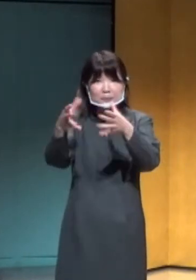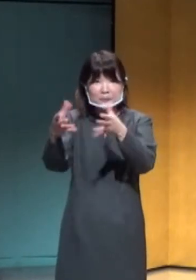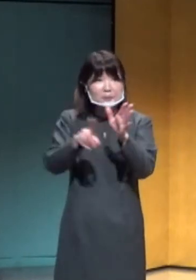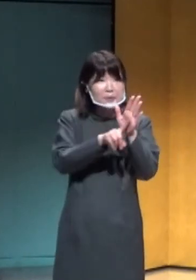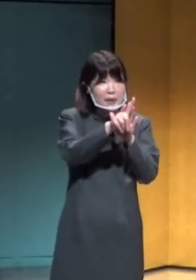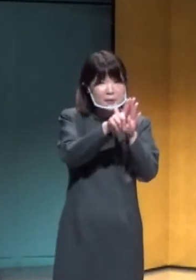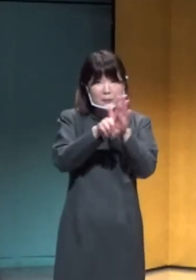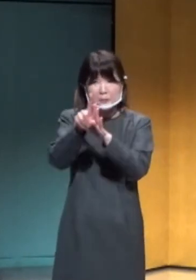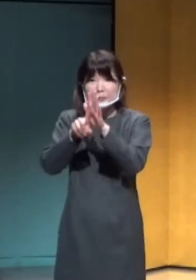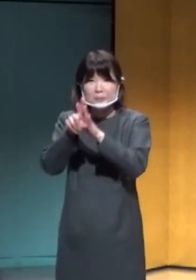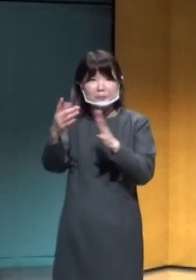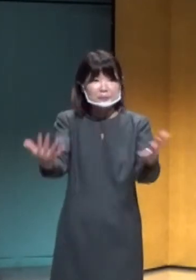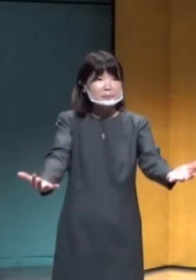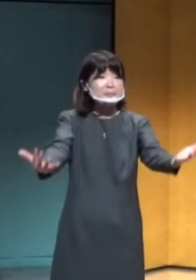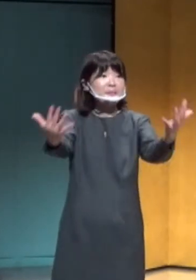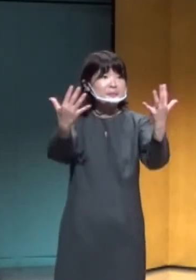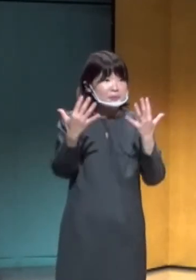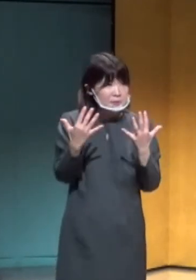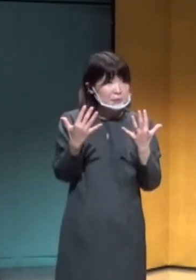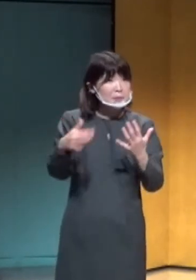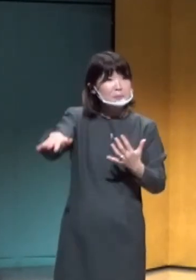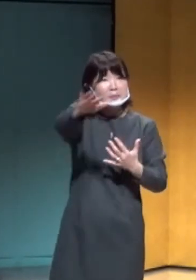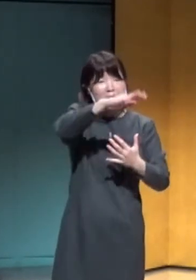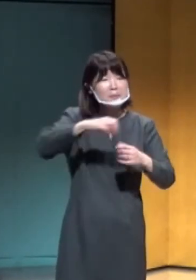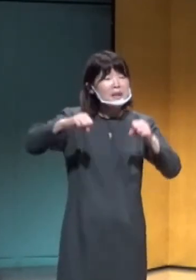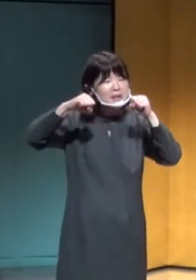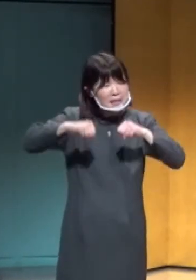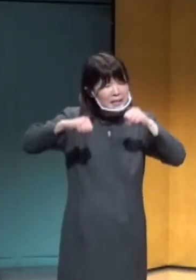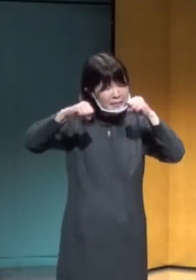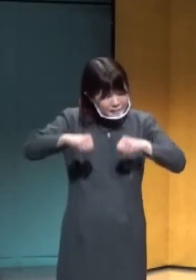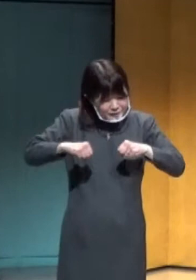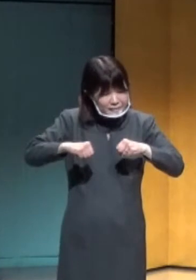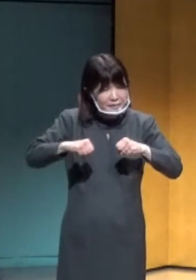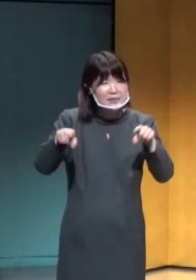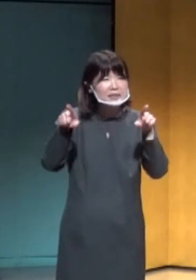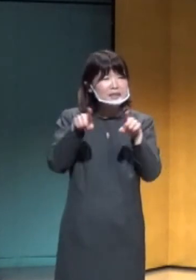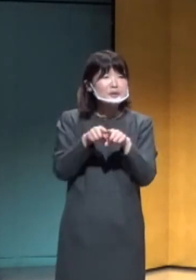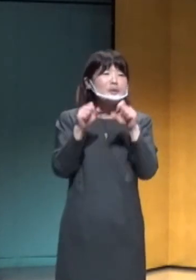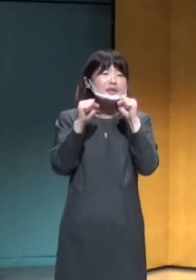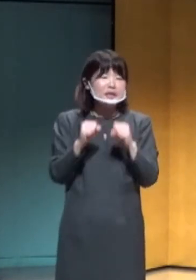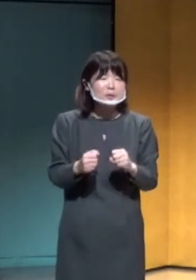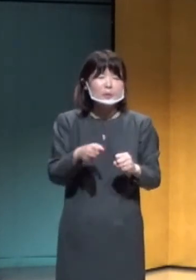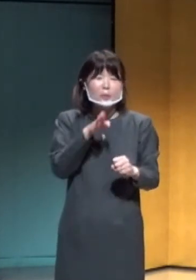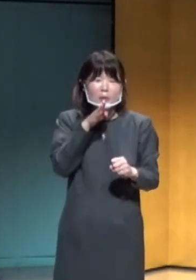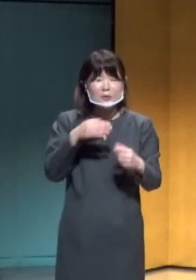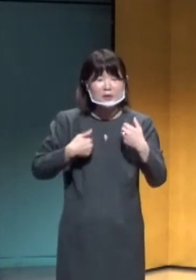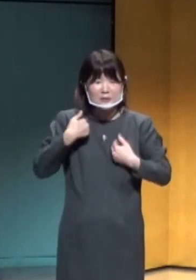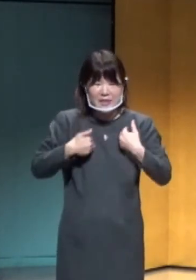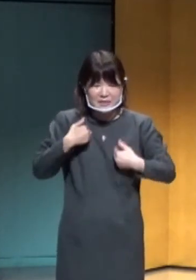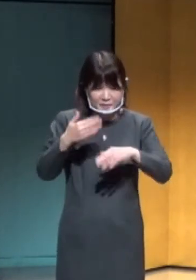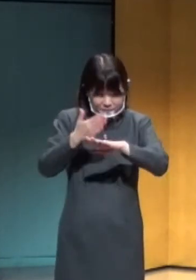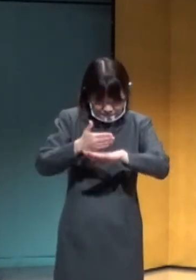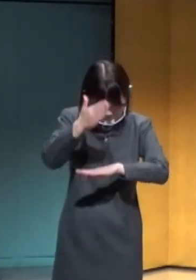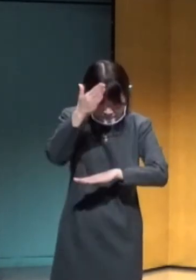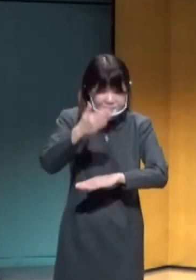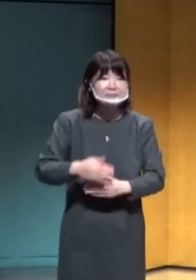集まりいただき、一堂に元気にこの会に参加できますこと、本当に嬉しく思っております。ありがとうございます